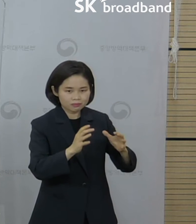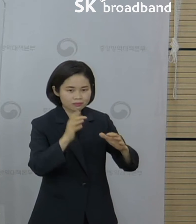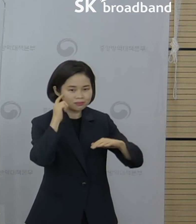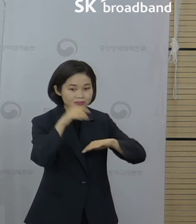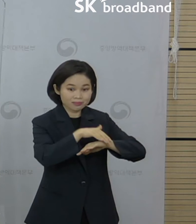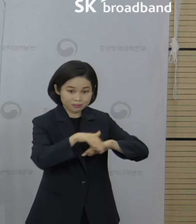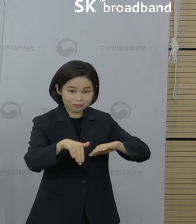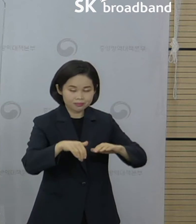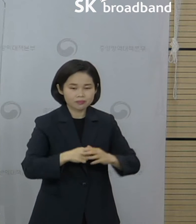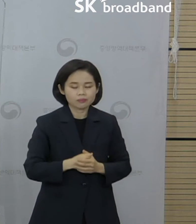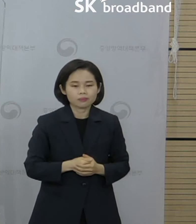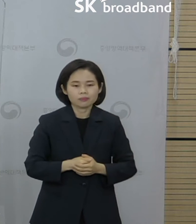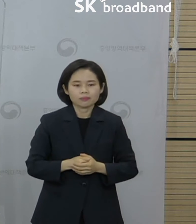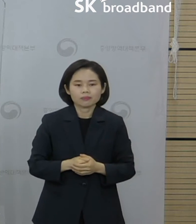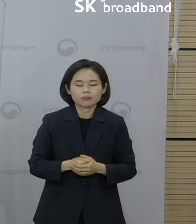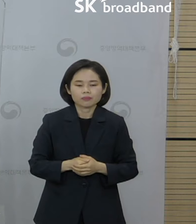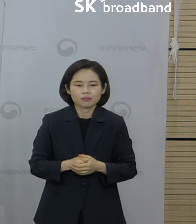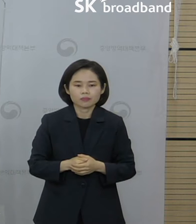진행하겠습니다.